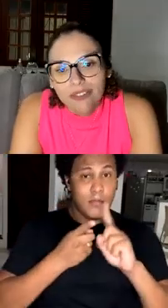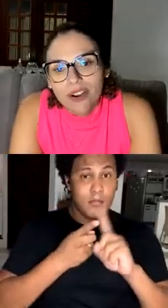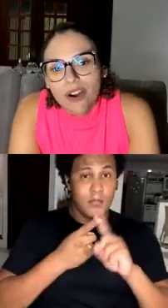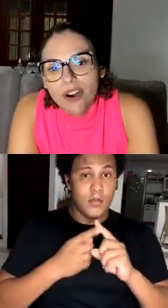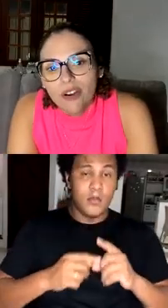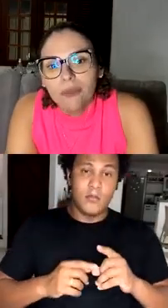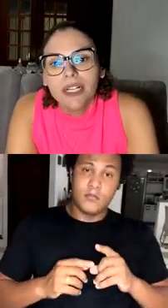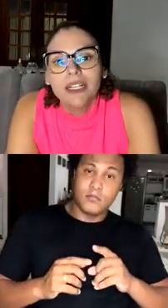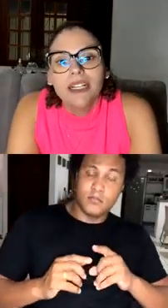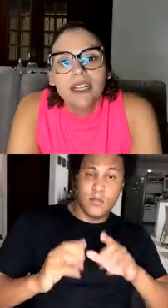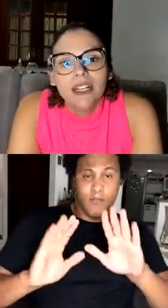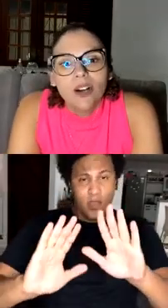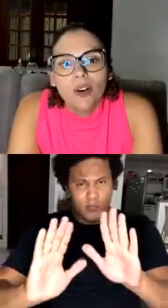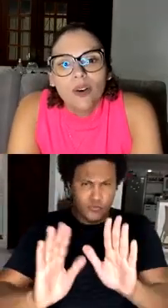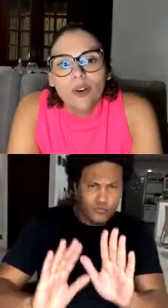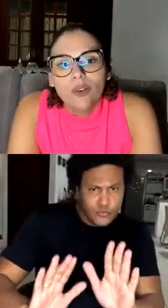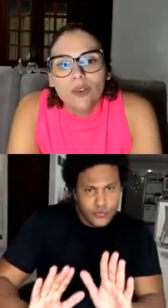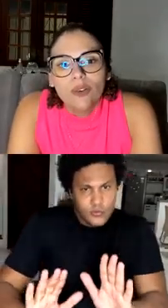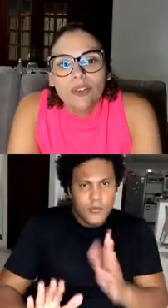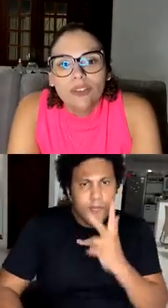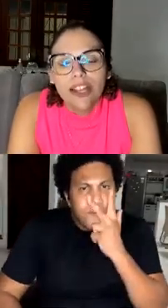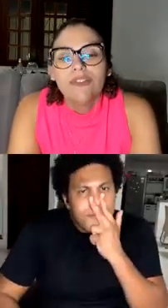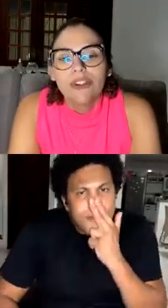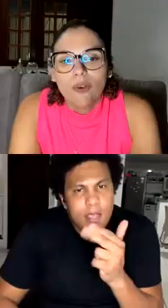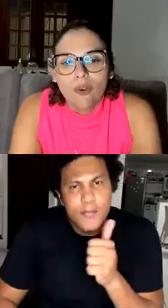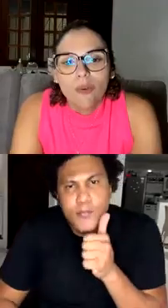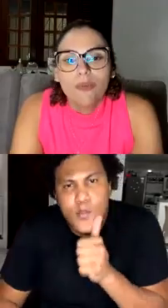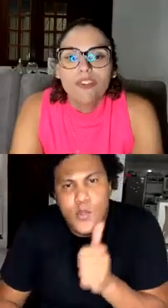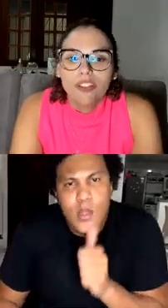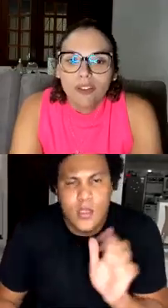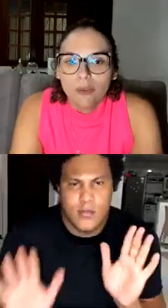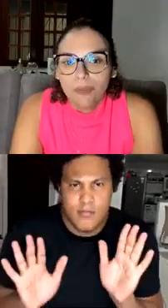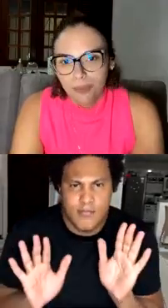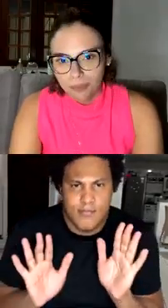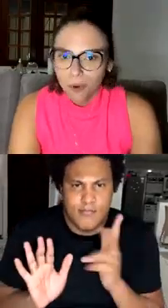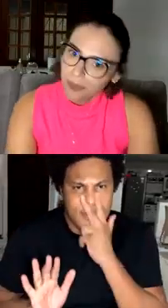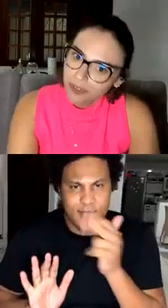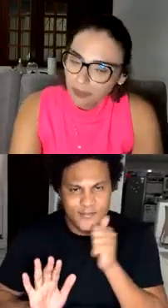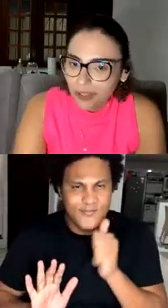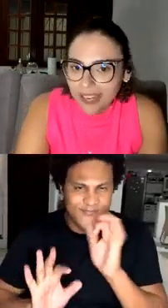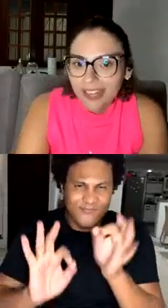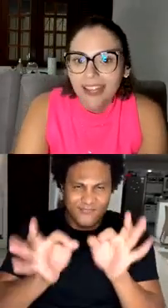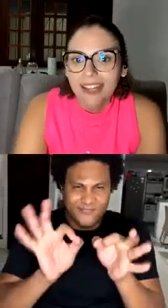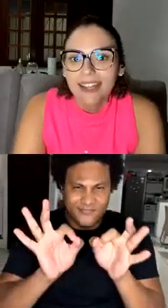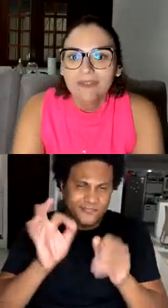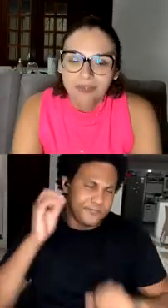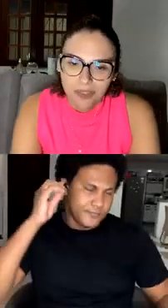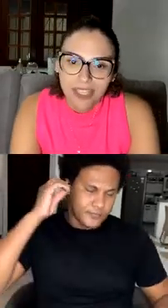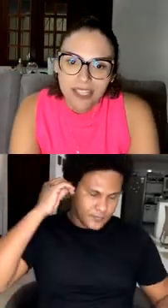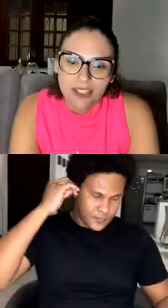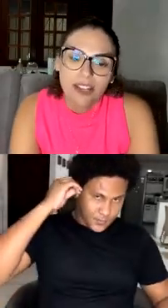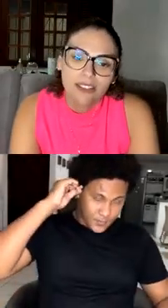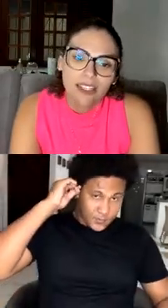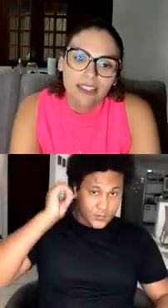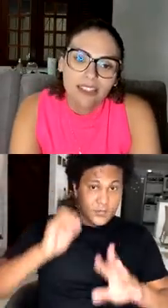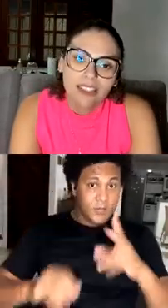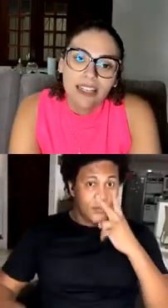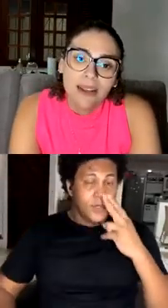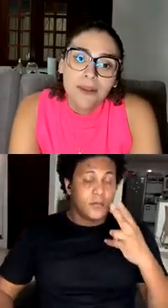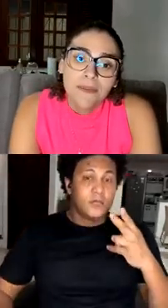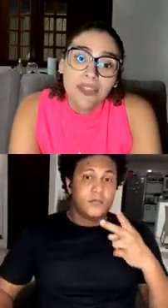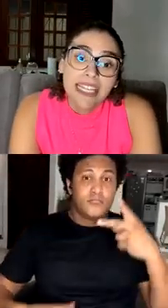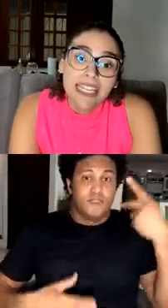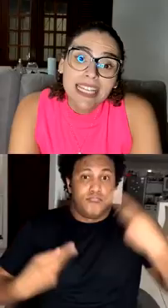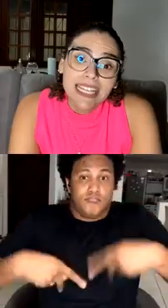criar forma, ou, né, fica com corpinho de mulher, não é isso que acontece?